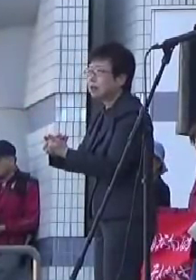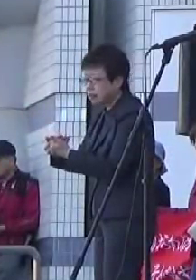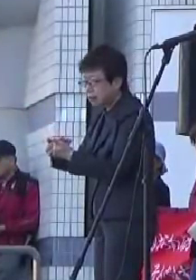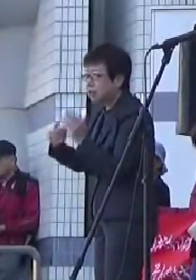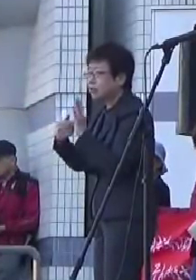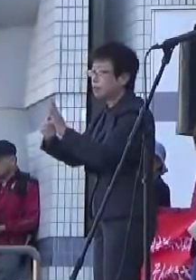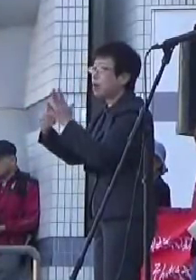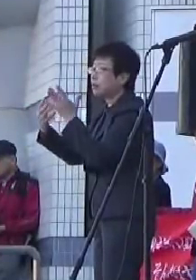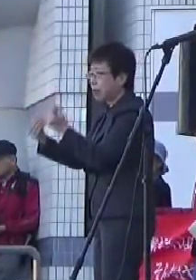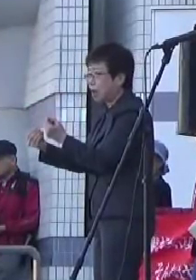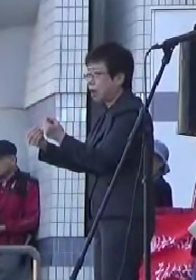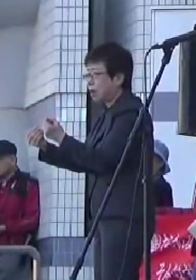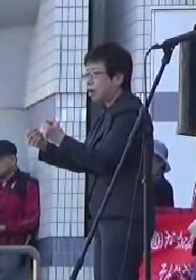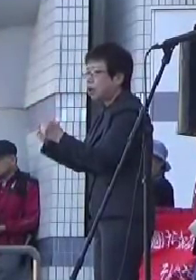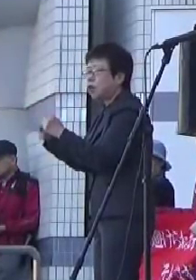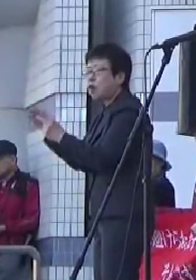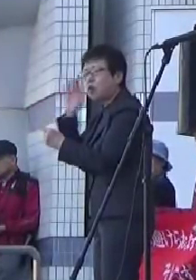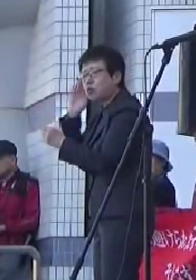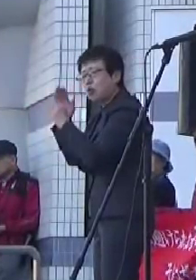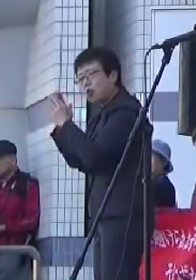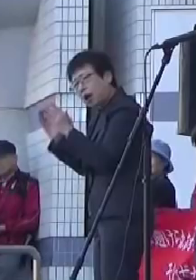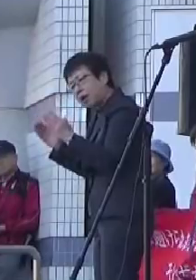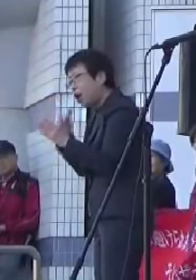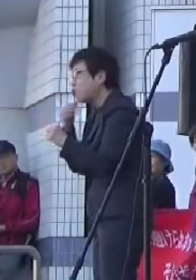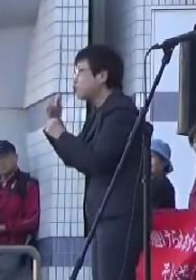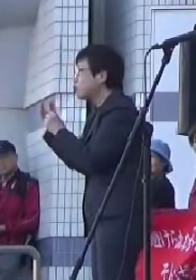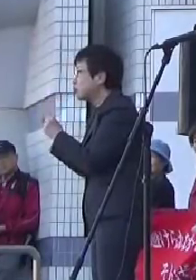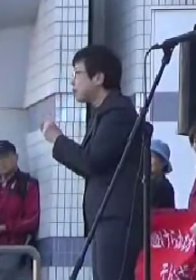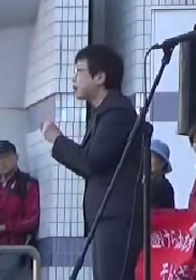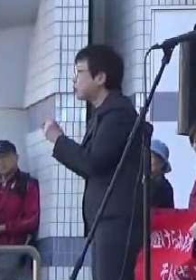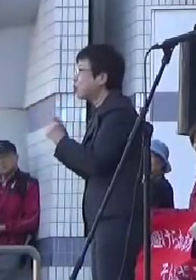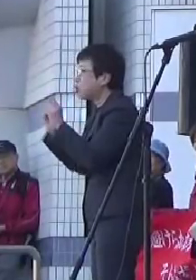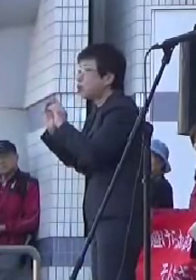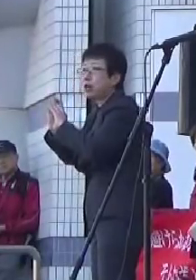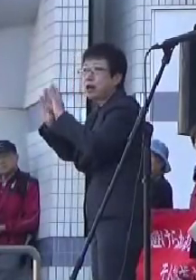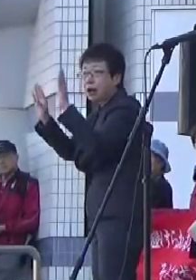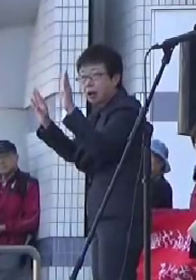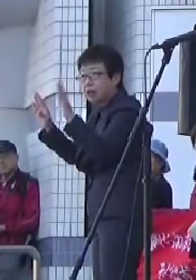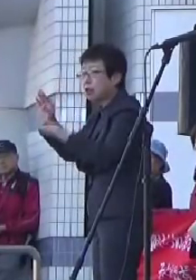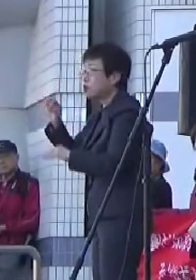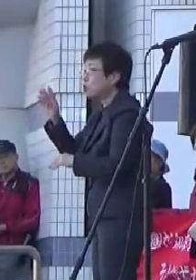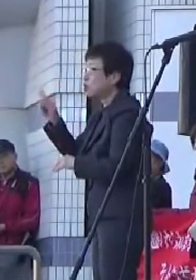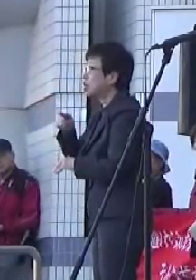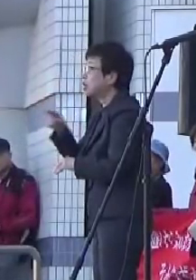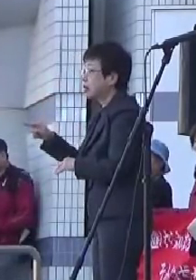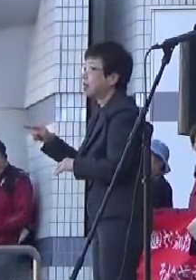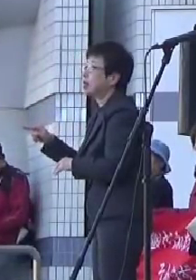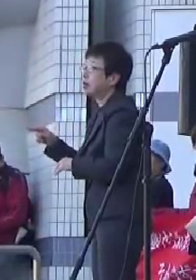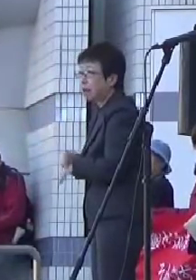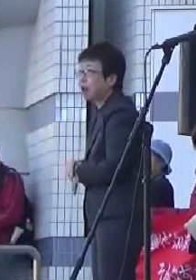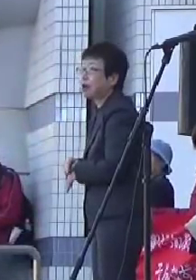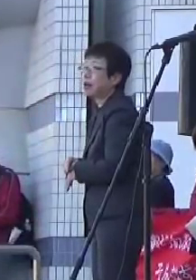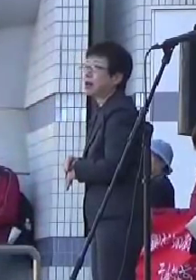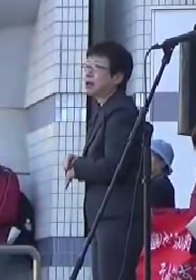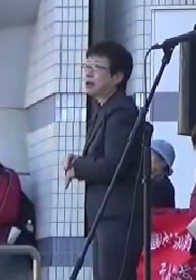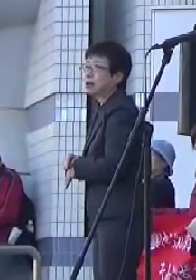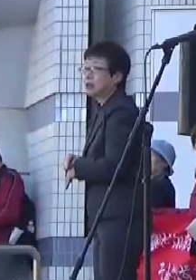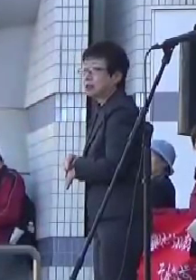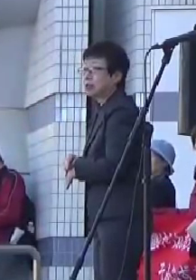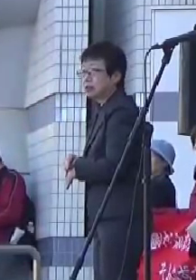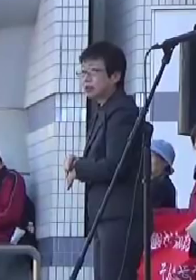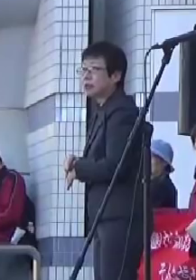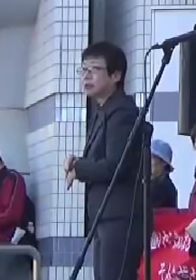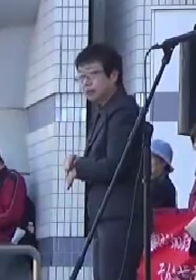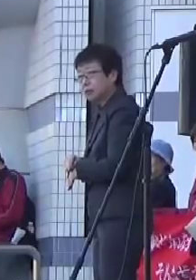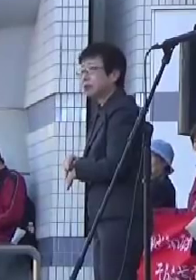会が福島で2回、東京で1回開かれて、44人の公実人が42人まで